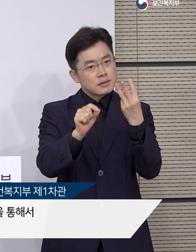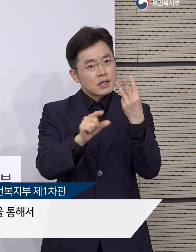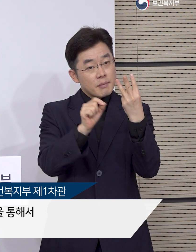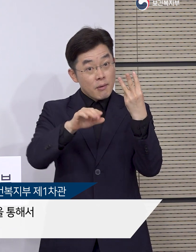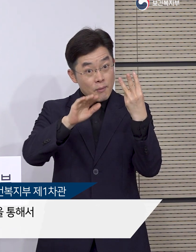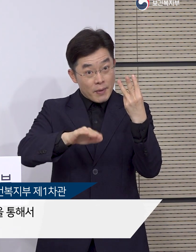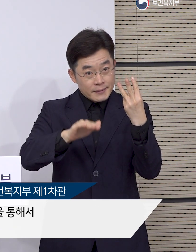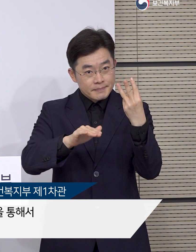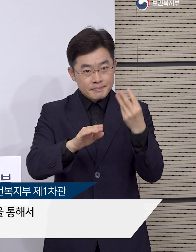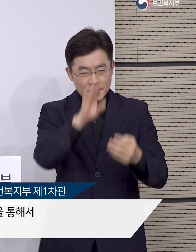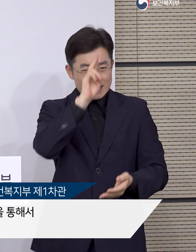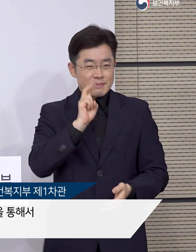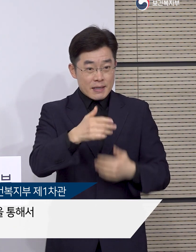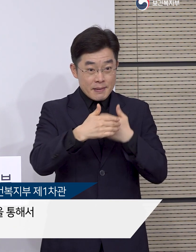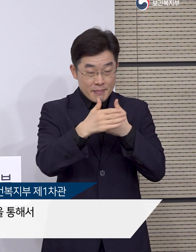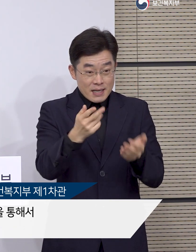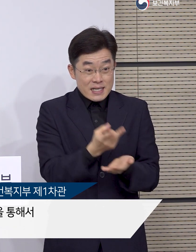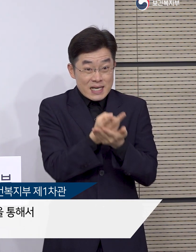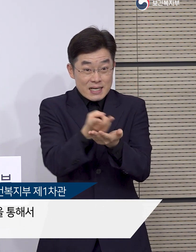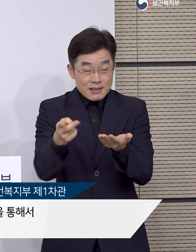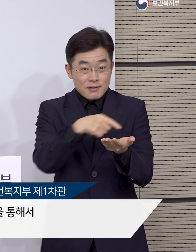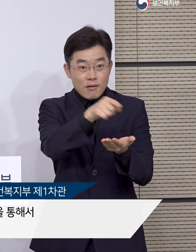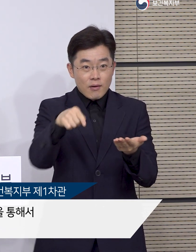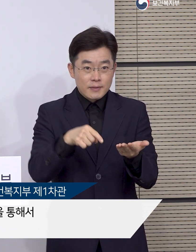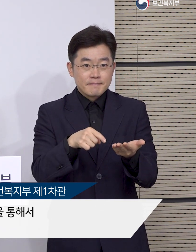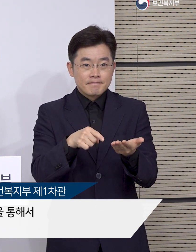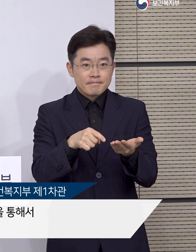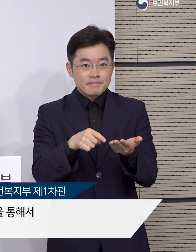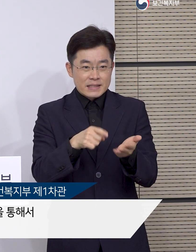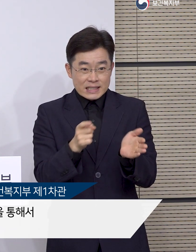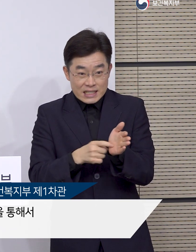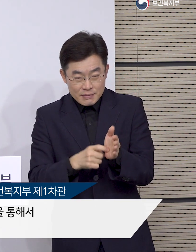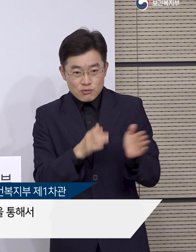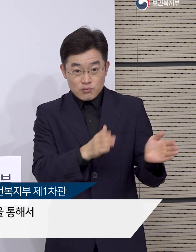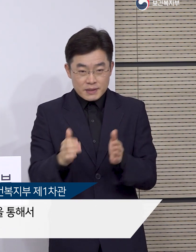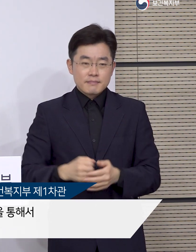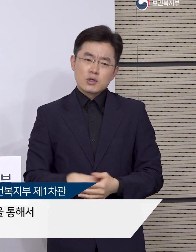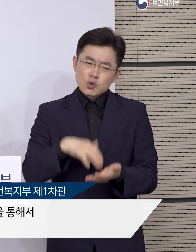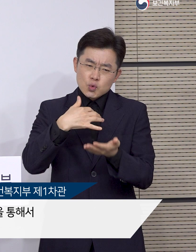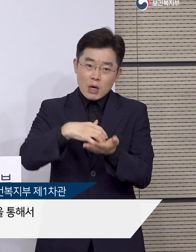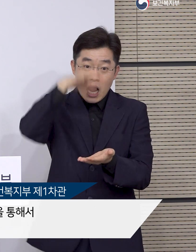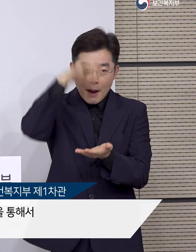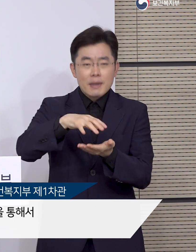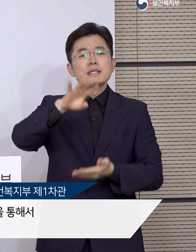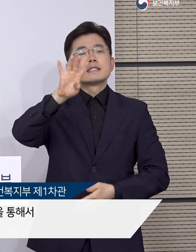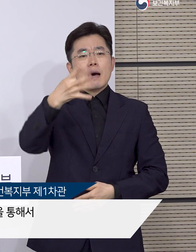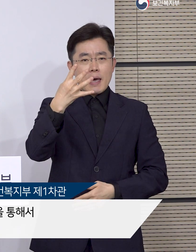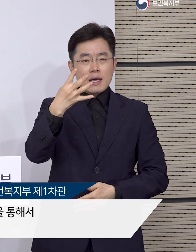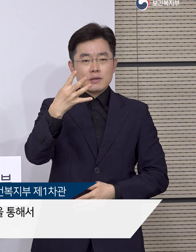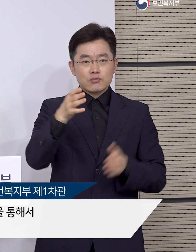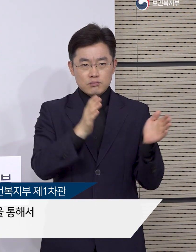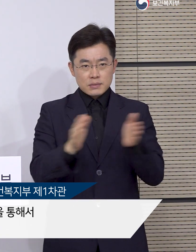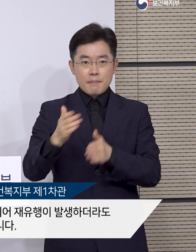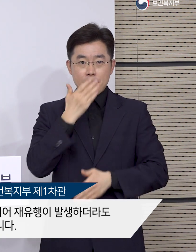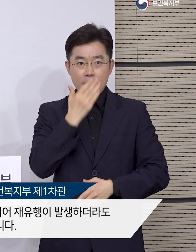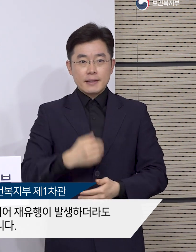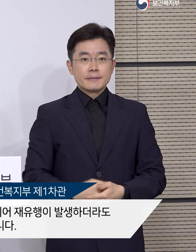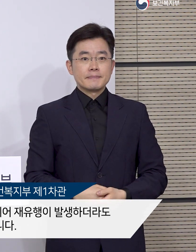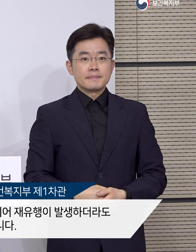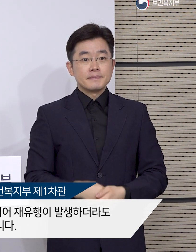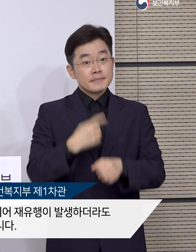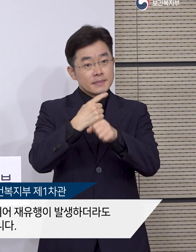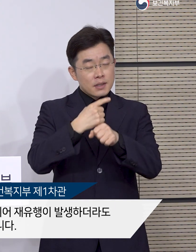말까지는 중환자 긴급치료병상 사업을 통해서 400여 개의 병상을 추가 확충하며